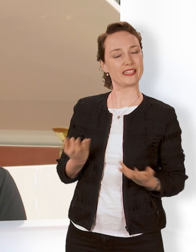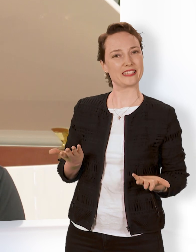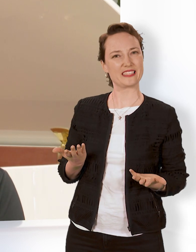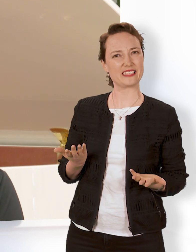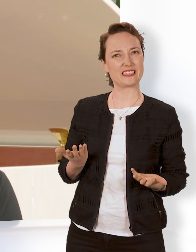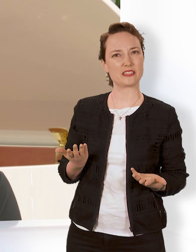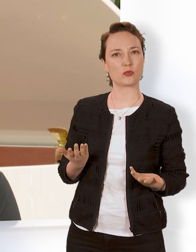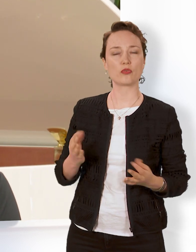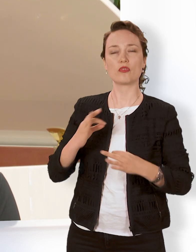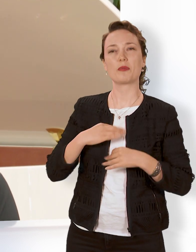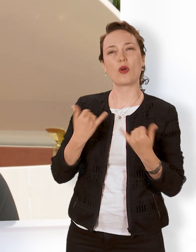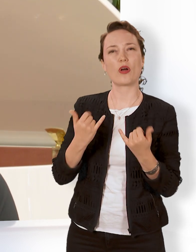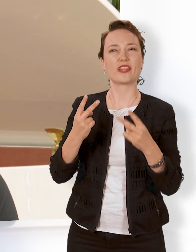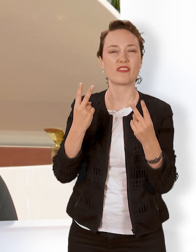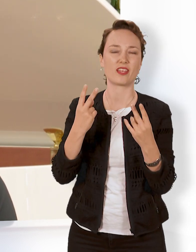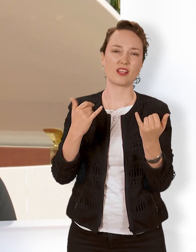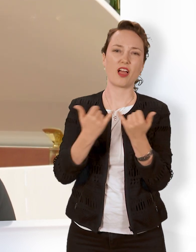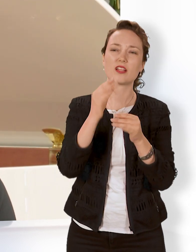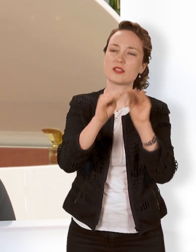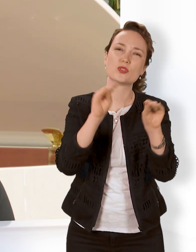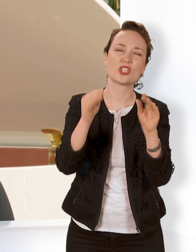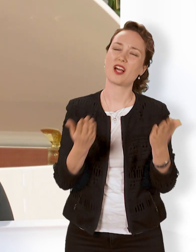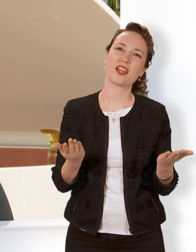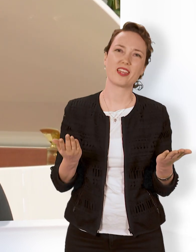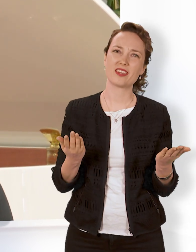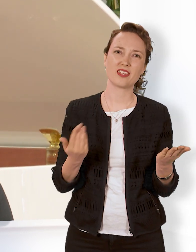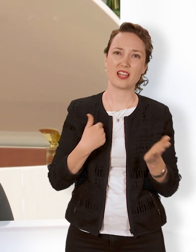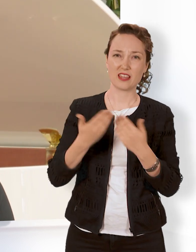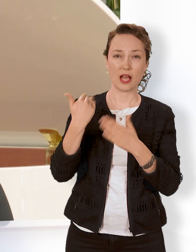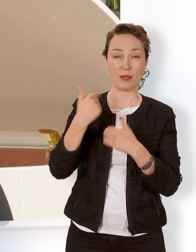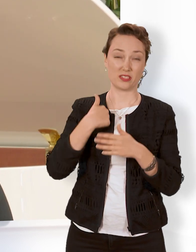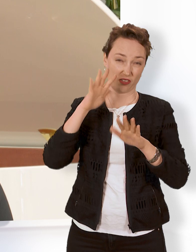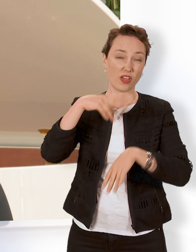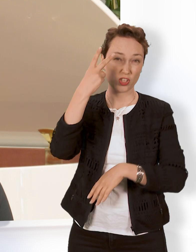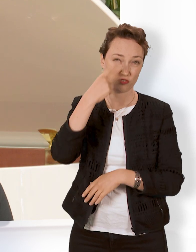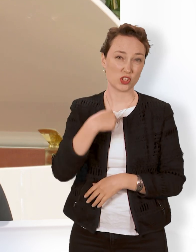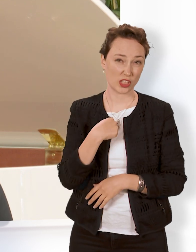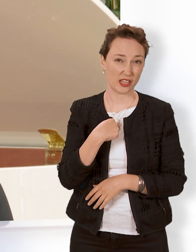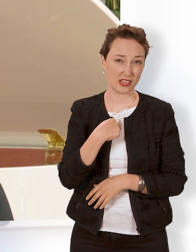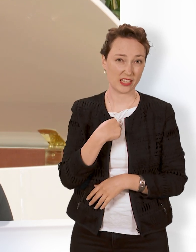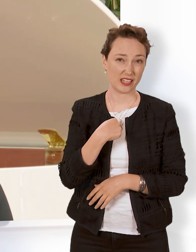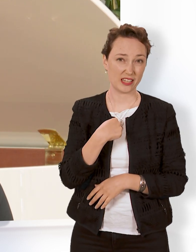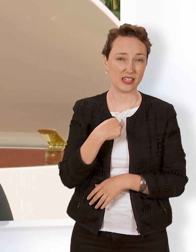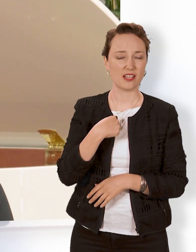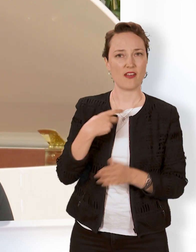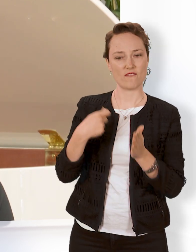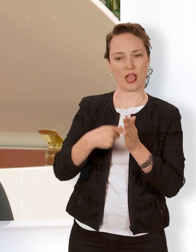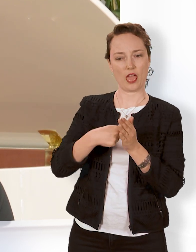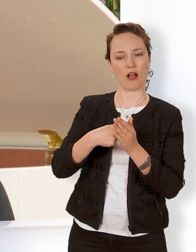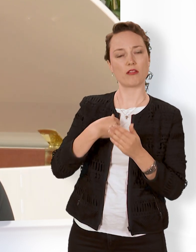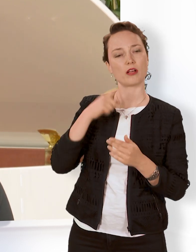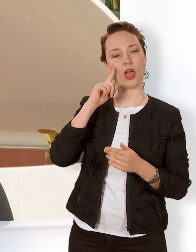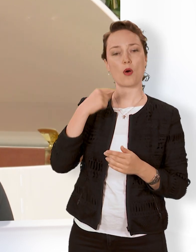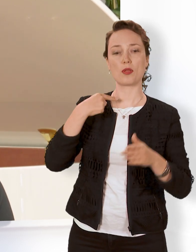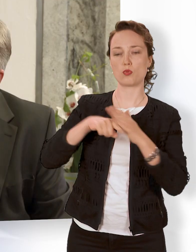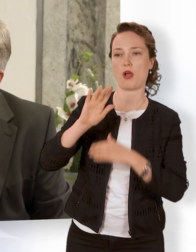ist mir einfach heutzutage ein Anliegen an Eltern zu sagen, hey, ich habe das damals missverstanden oder ich hab mir meinen Wert gegeben,